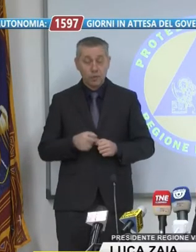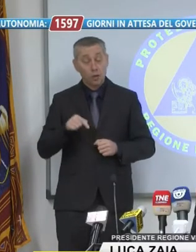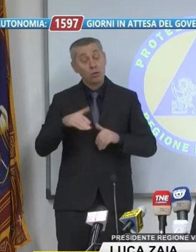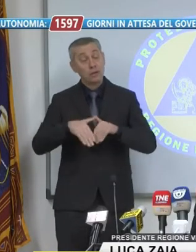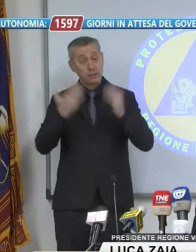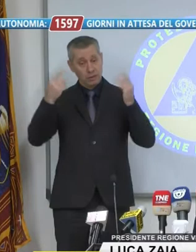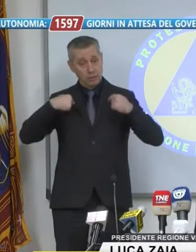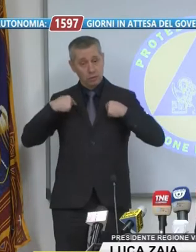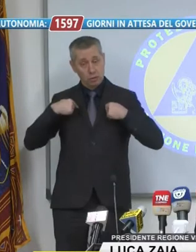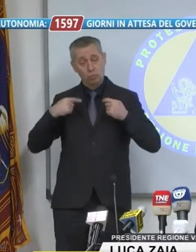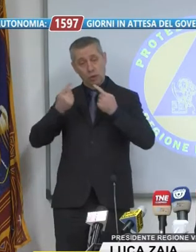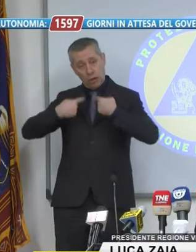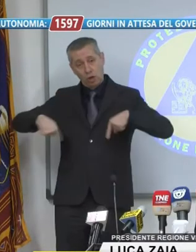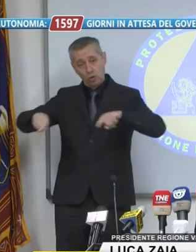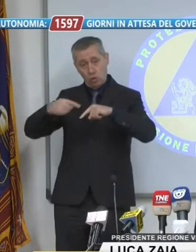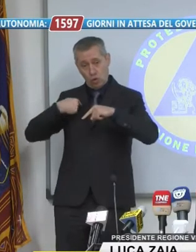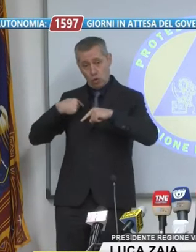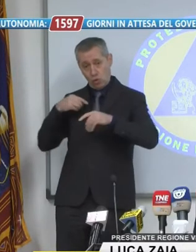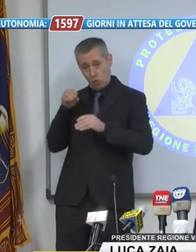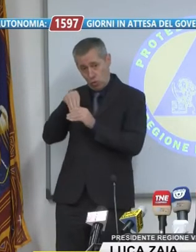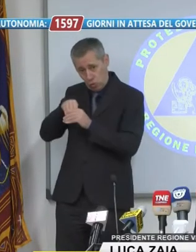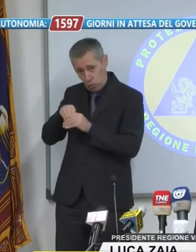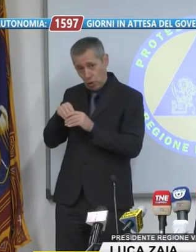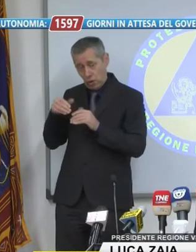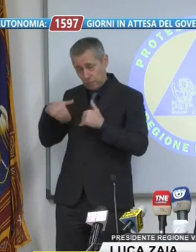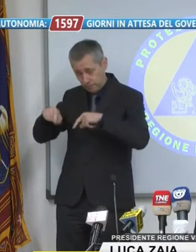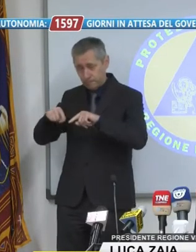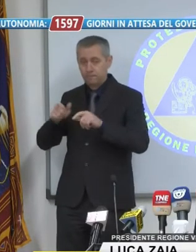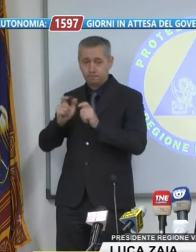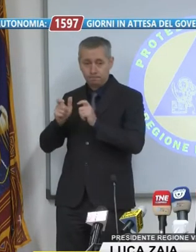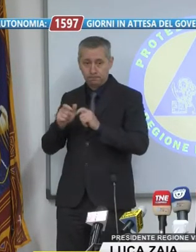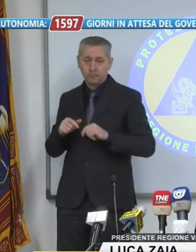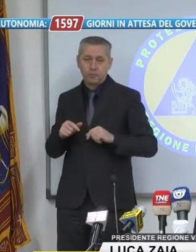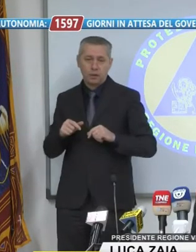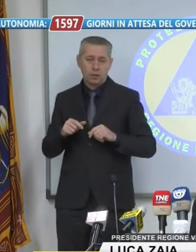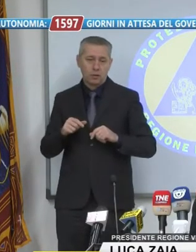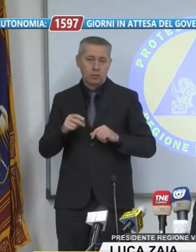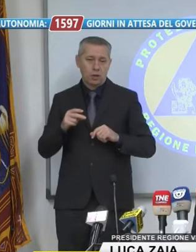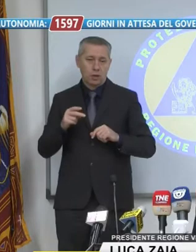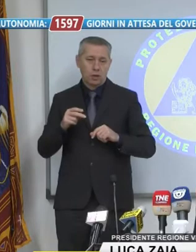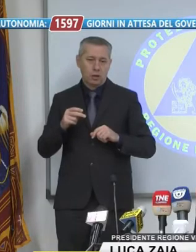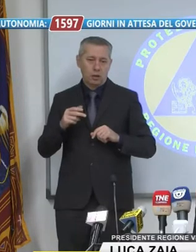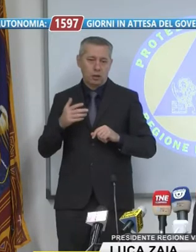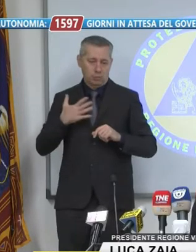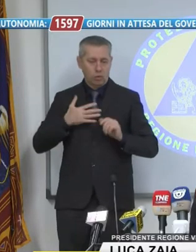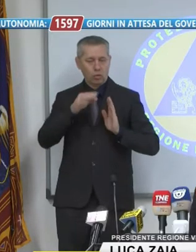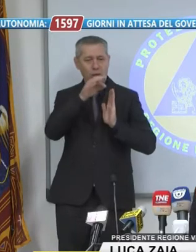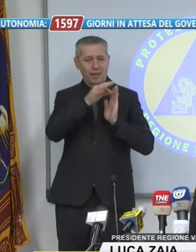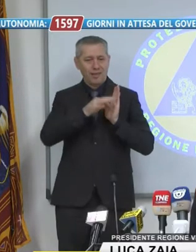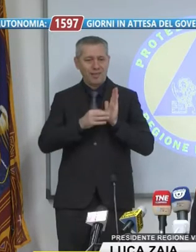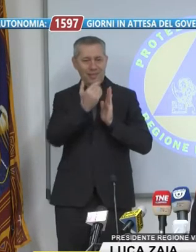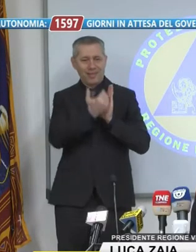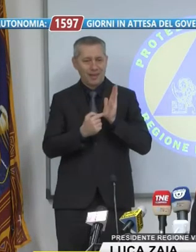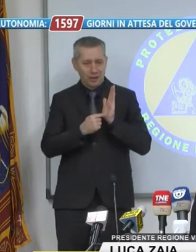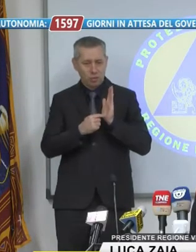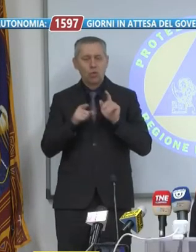ho fatto una riunione di quella che poi verrà definita, che è definita da mio decreto, come l'unità